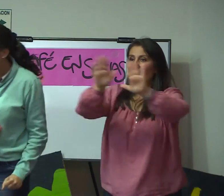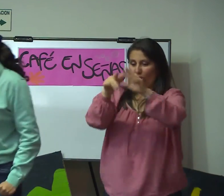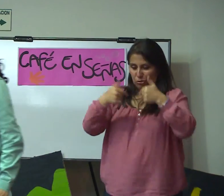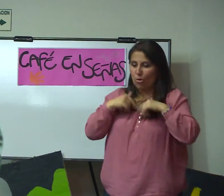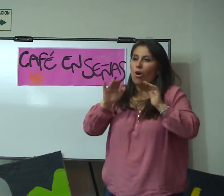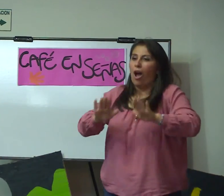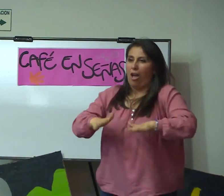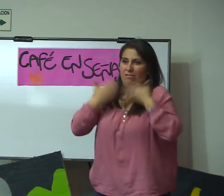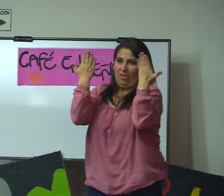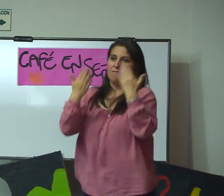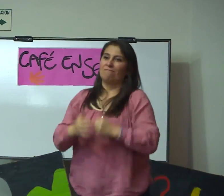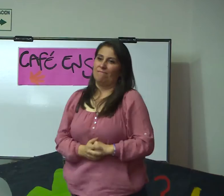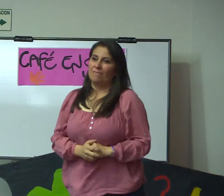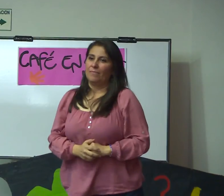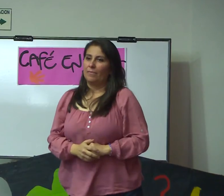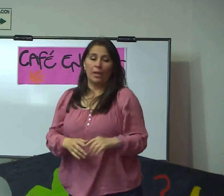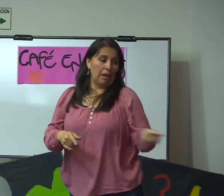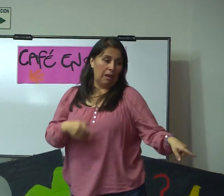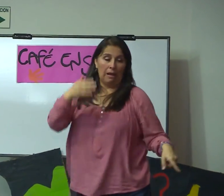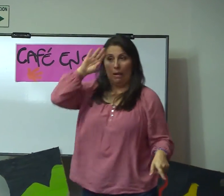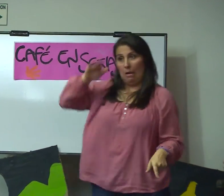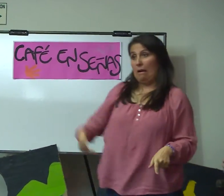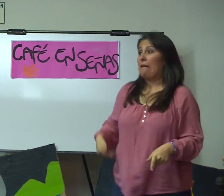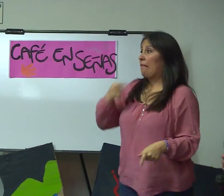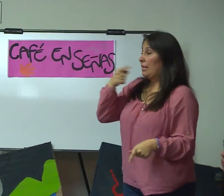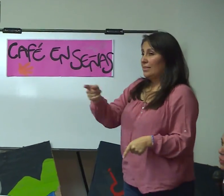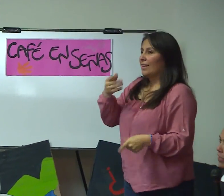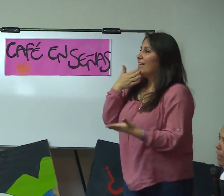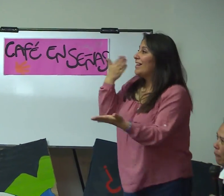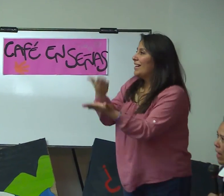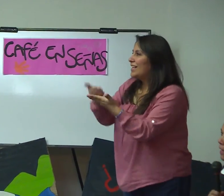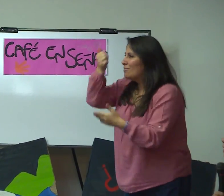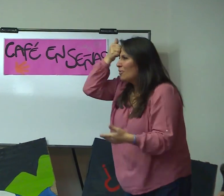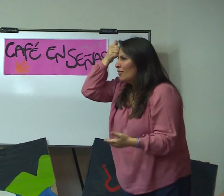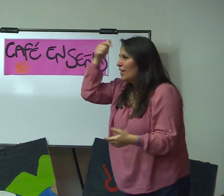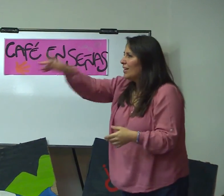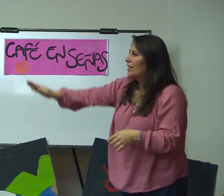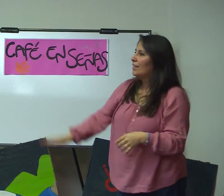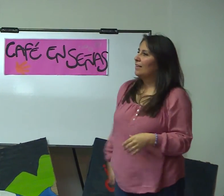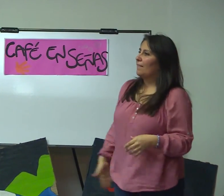Profe, muchas gracias. Y ¿nos puede contar cómo se llama?